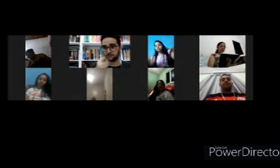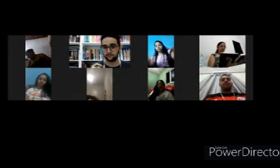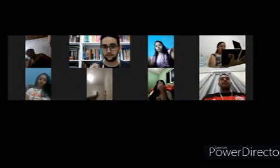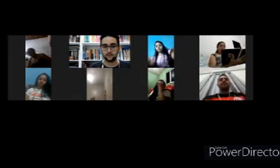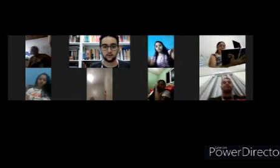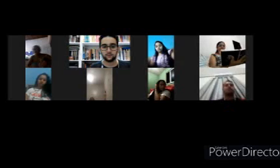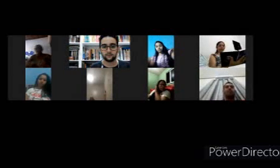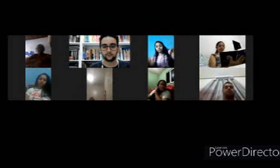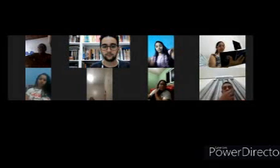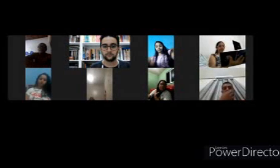Não?